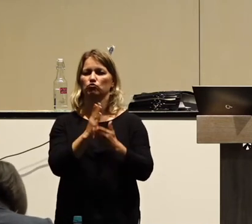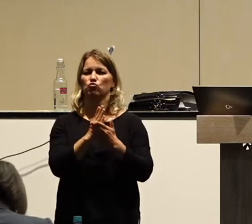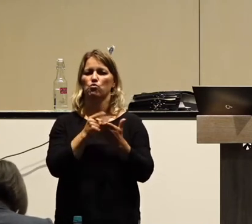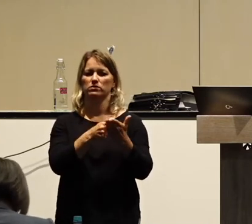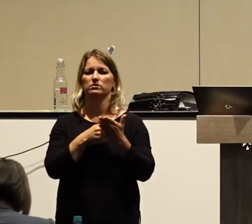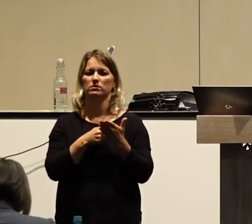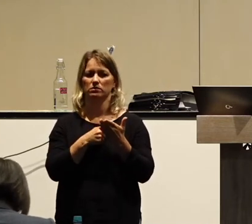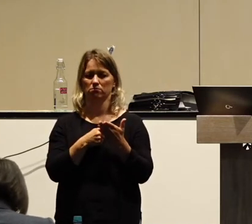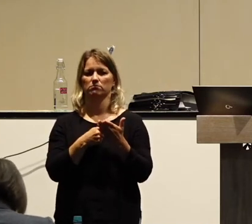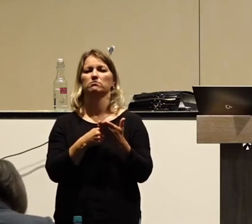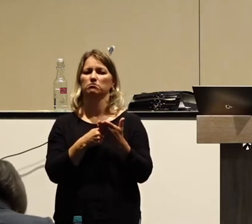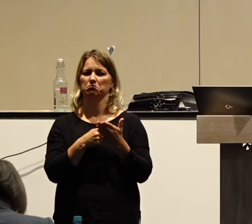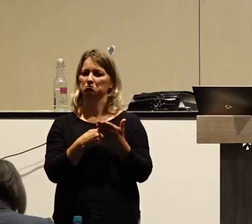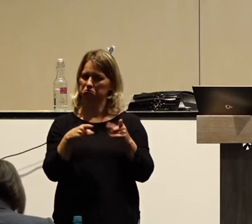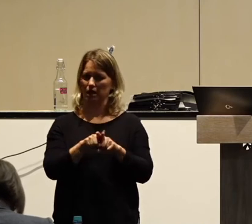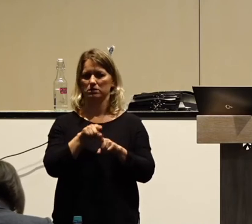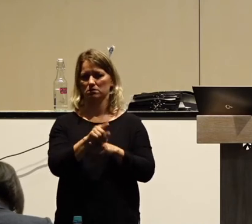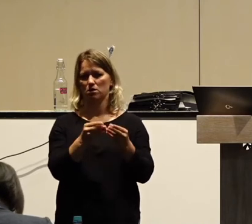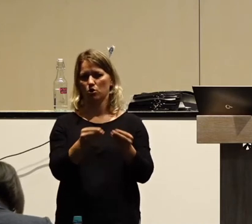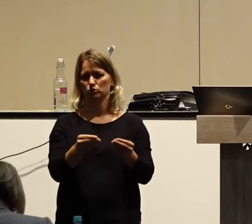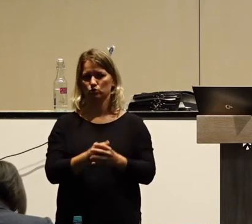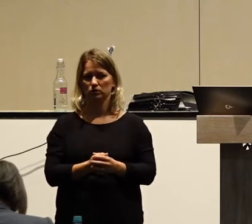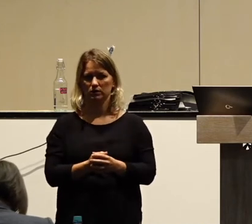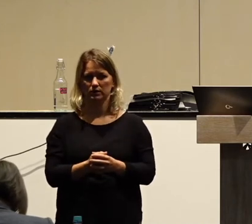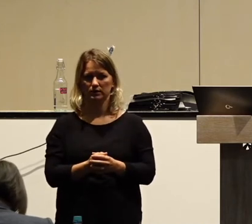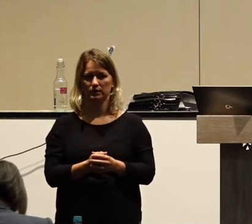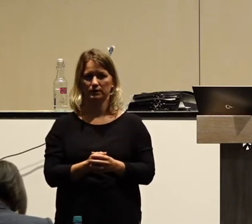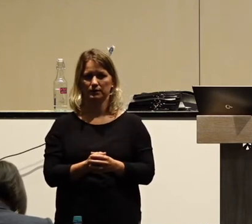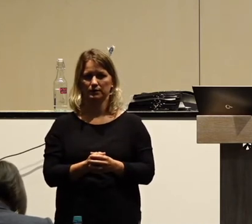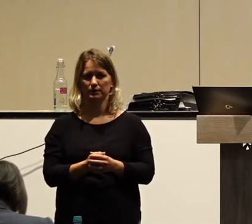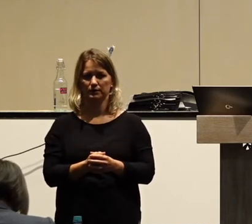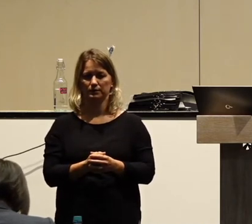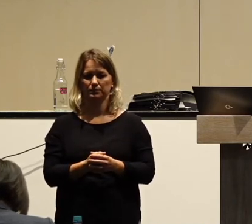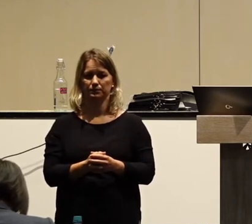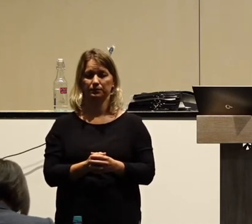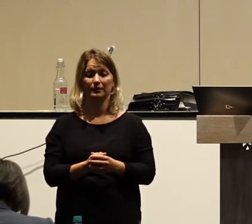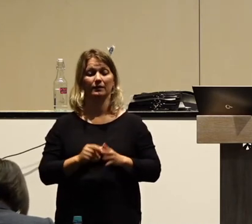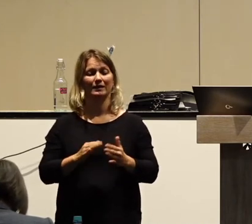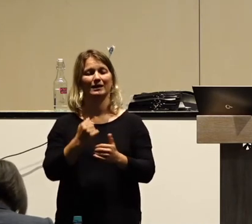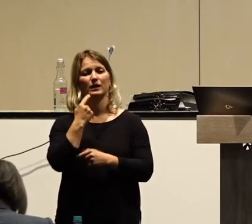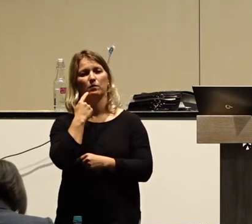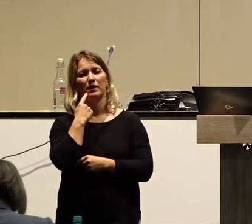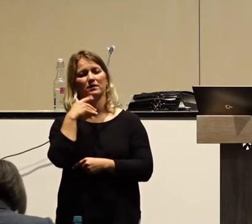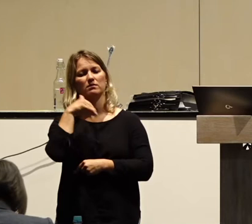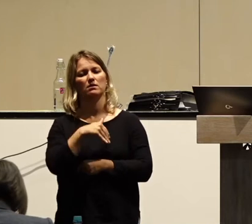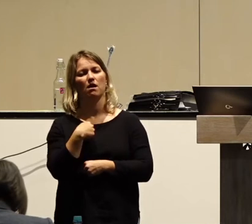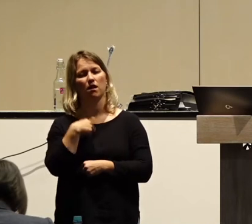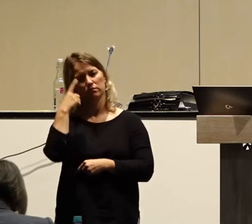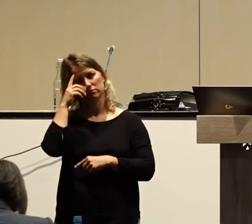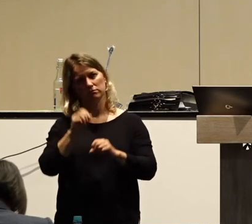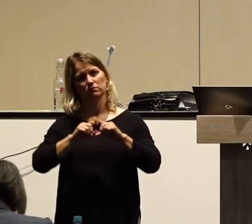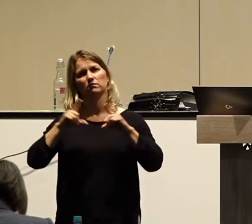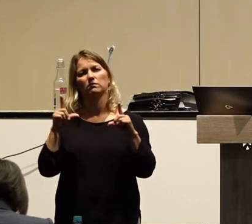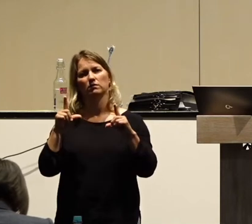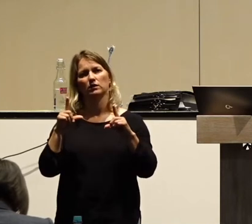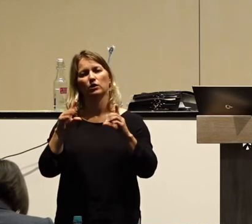Bild eine sehr gute Lösung sein. Wir haben aktuell ein Bild, in dem die Vorabschulklassen aufgrund